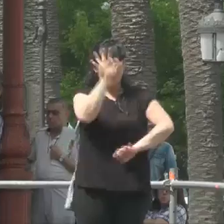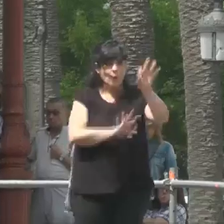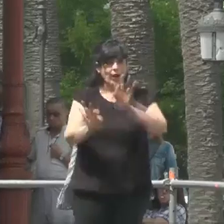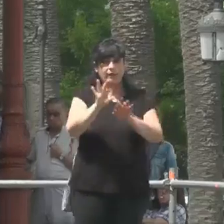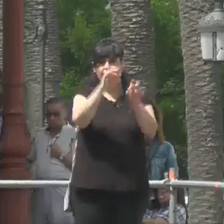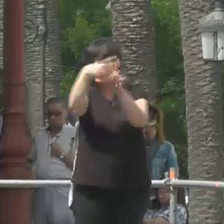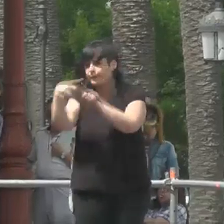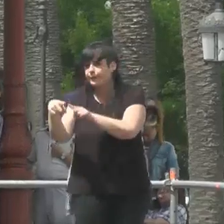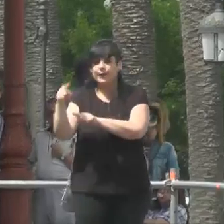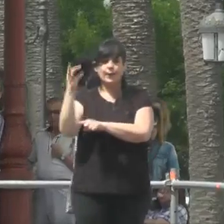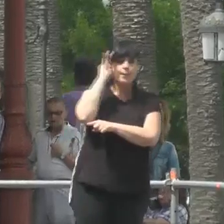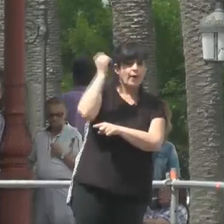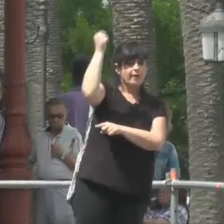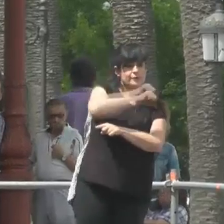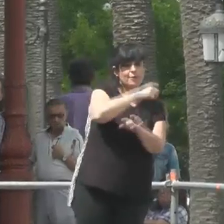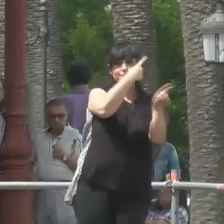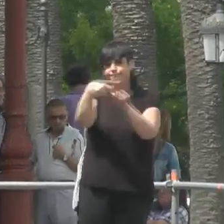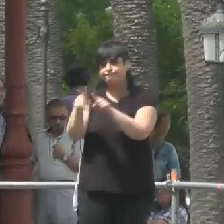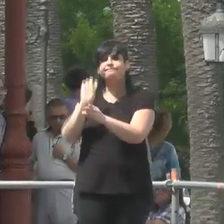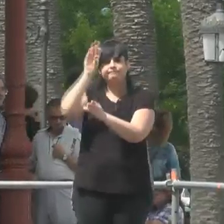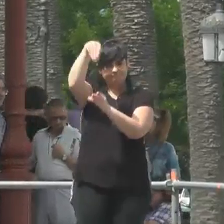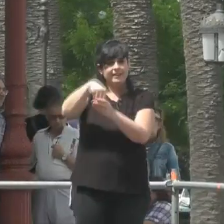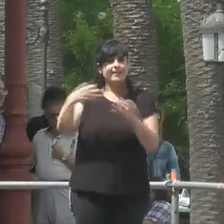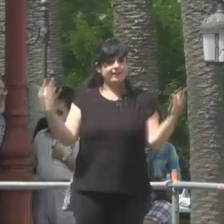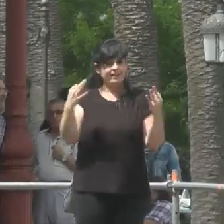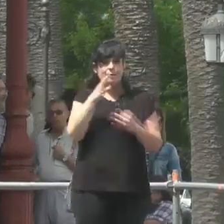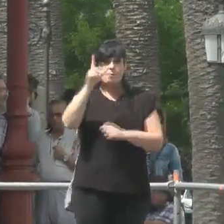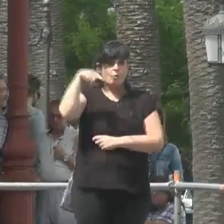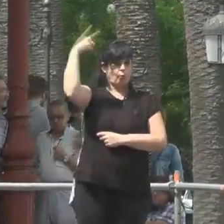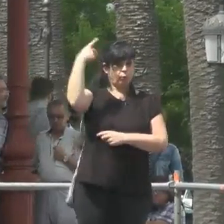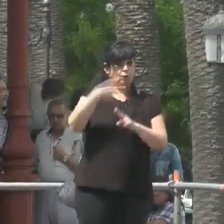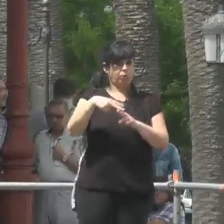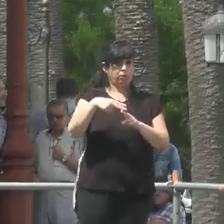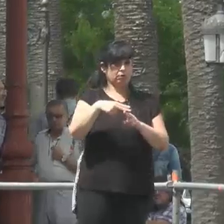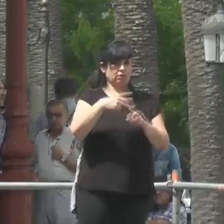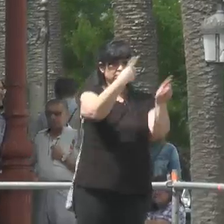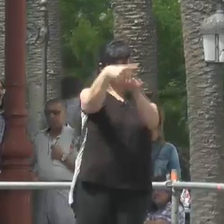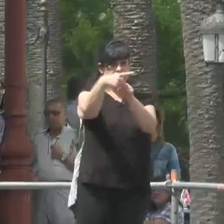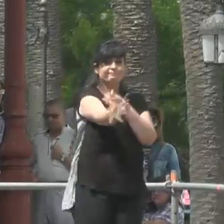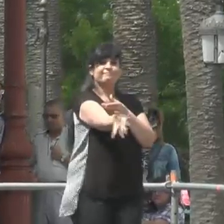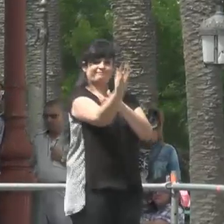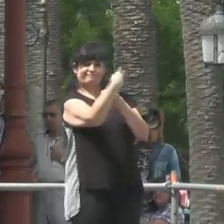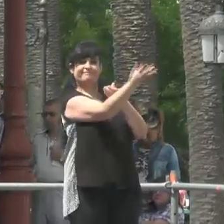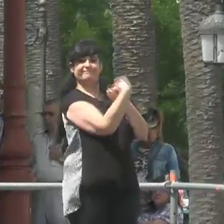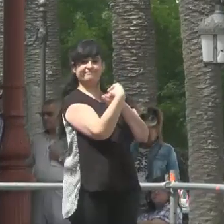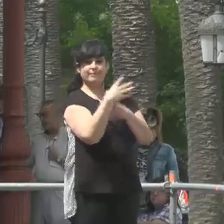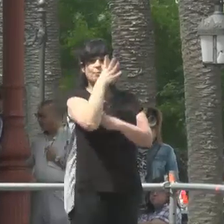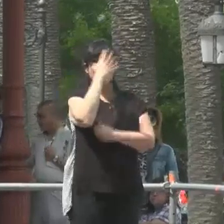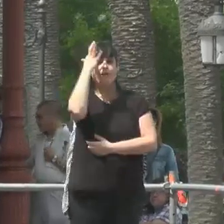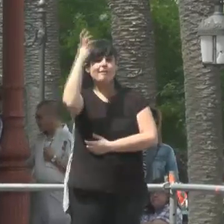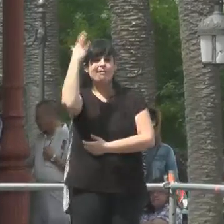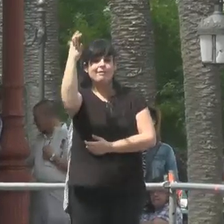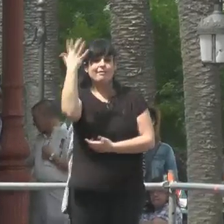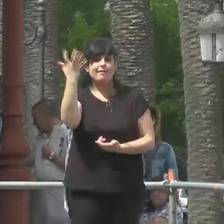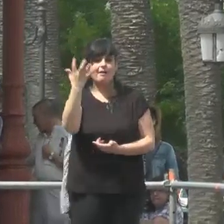organizacións e de mulleres e homes diferentes que veñen de culturas políticas diferentes, pero que comparten unha idea que